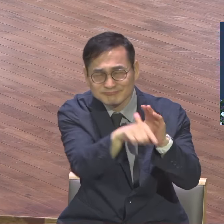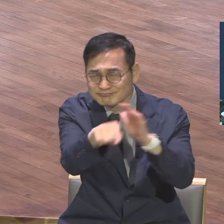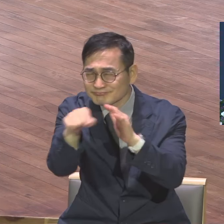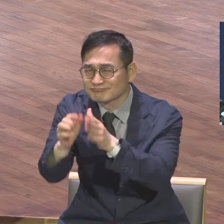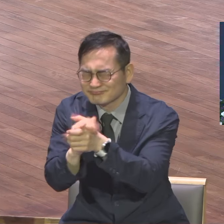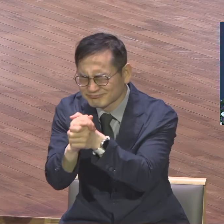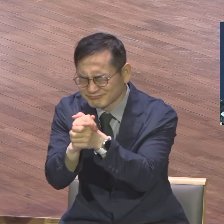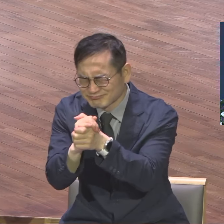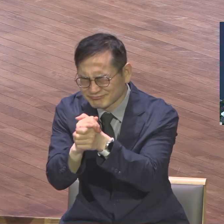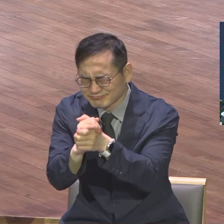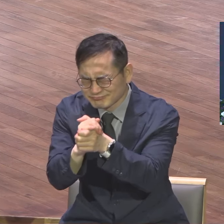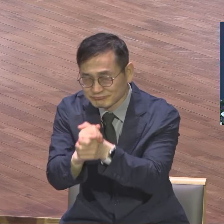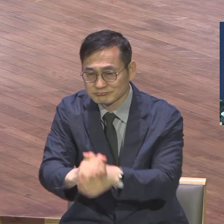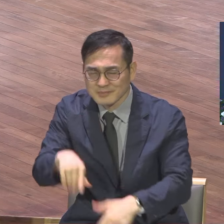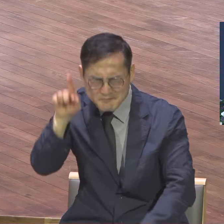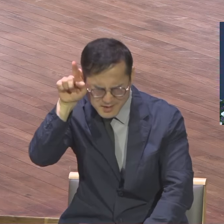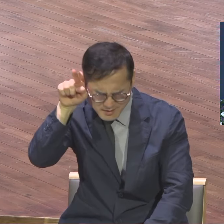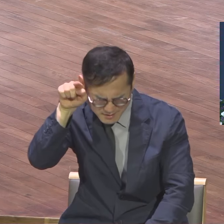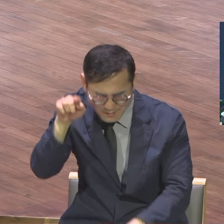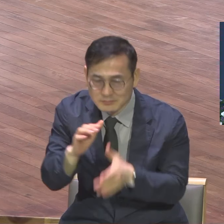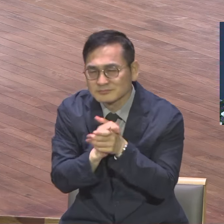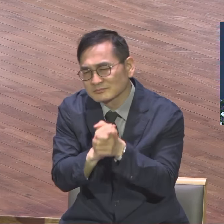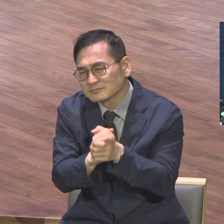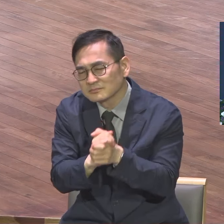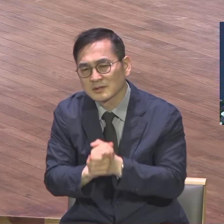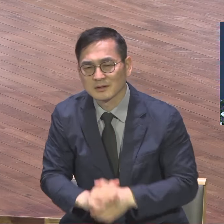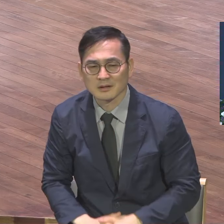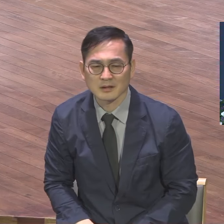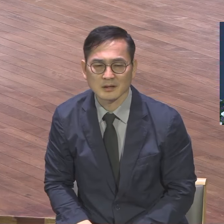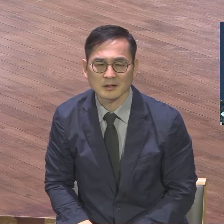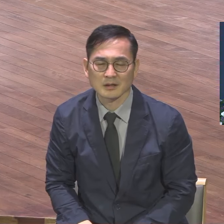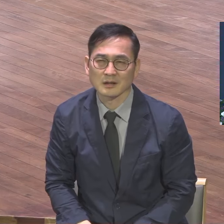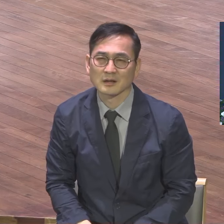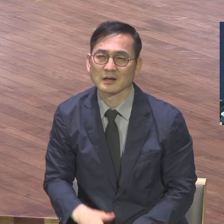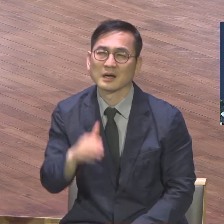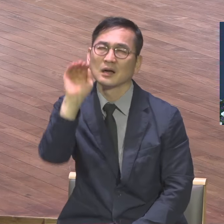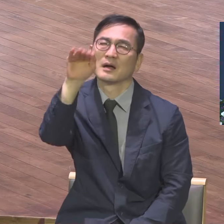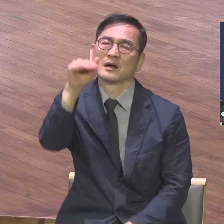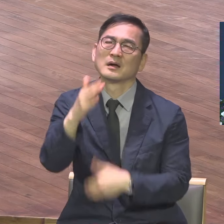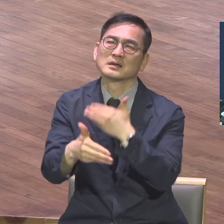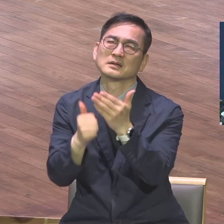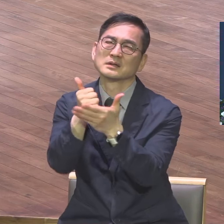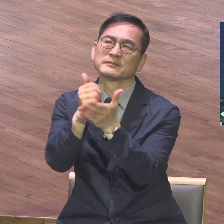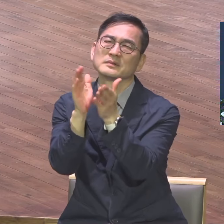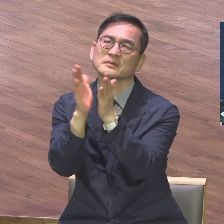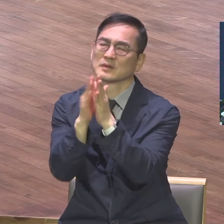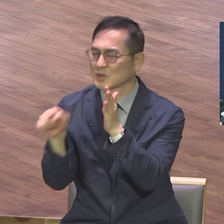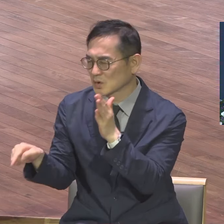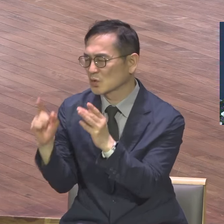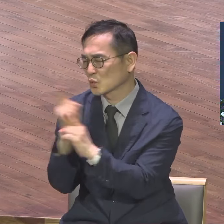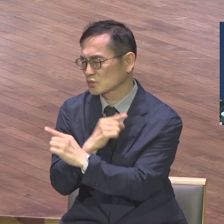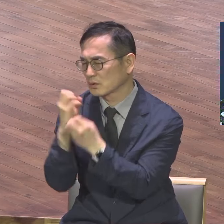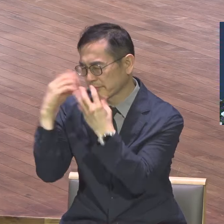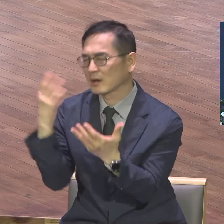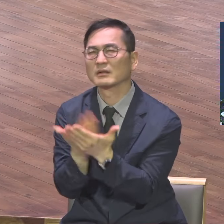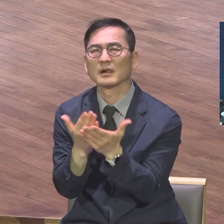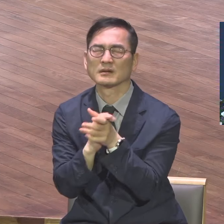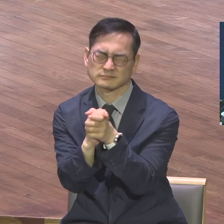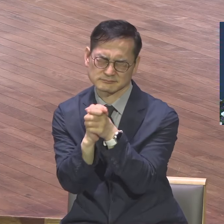그야말로 이불을 펴고 잔 적이 없어요. 그렇게 애타게 기도했는데 하나님 주신 응답이 뭐냐?